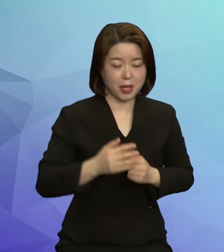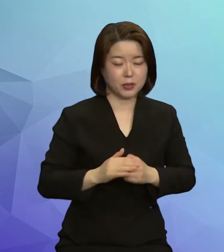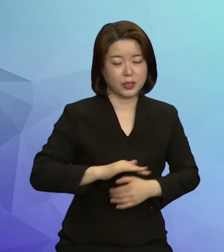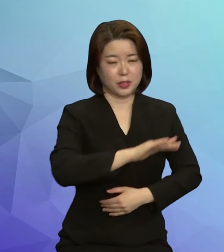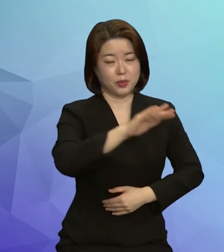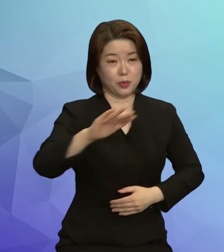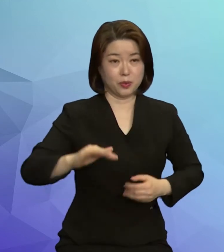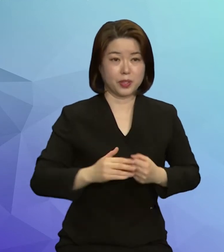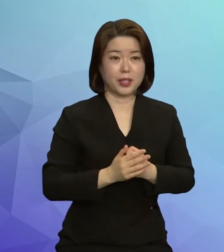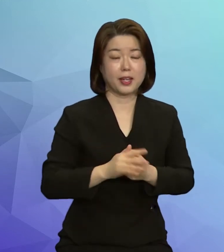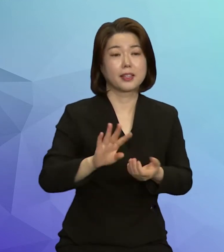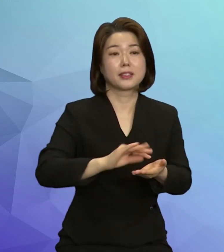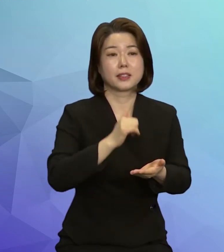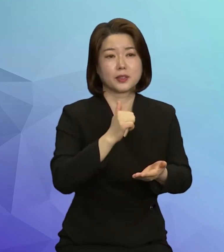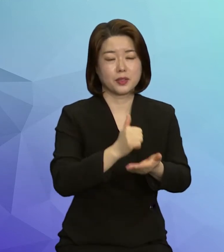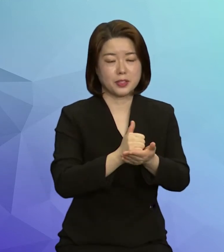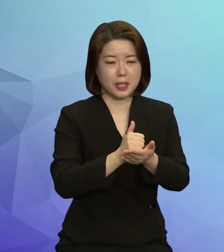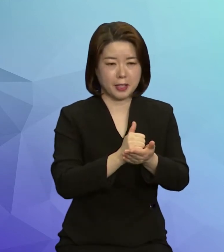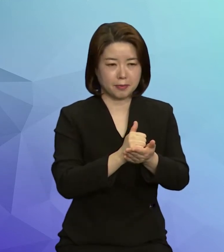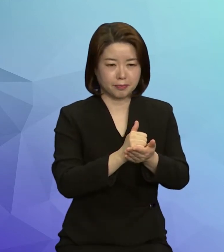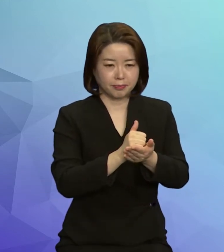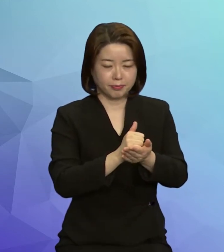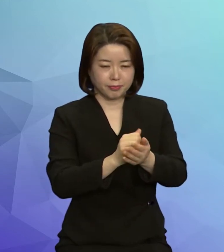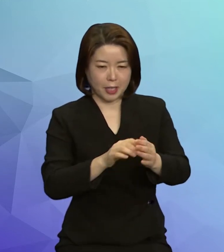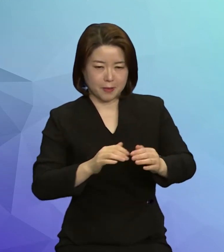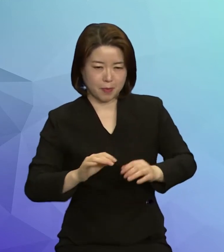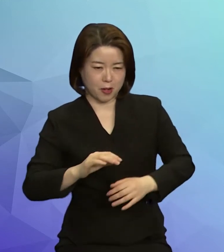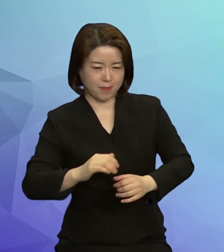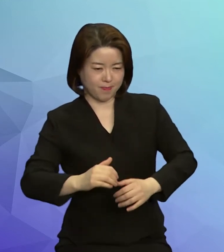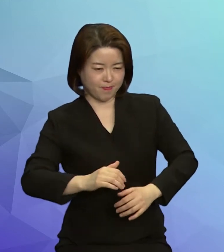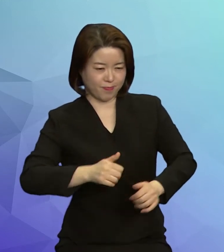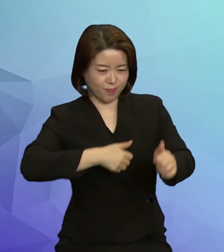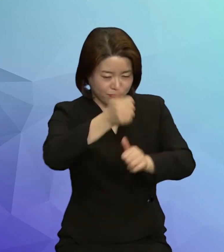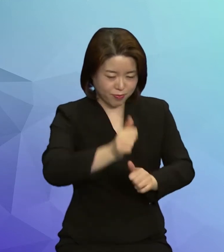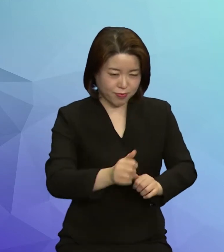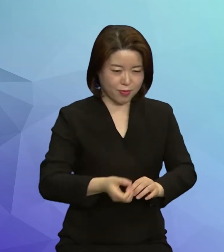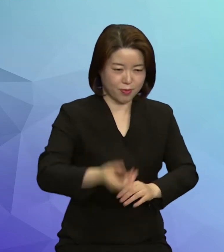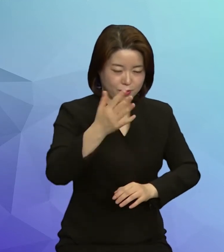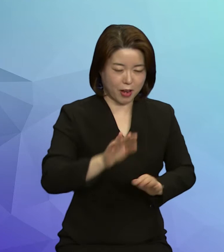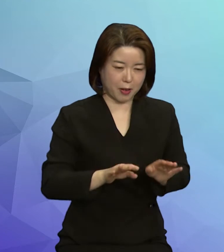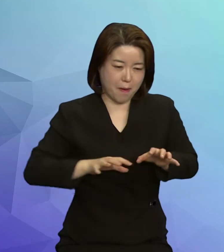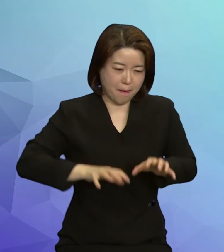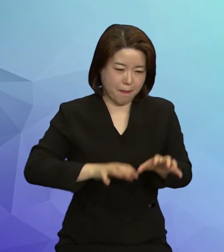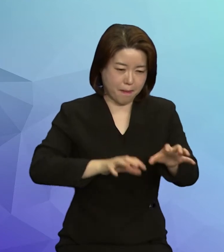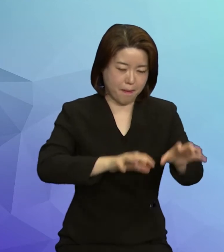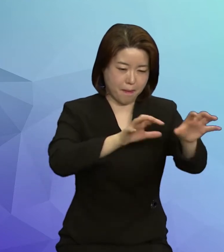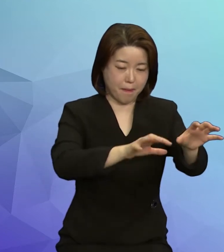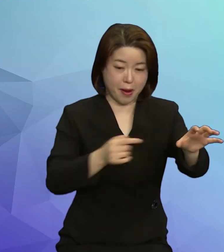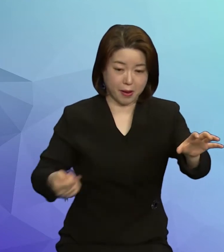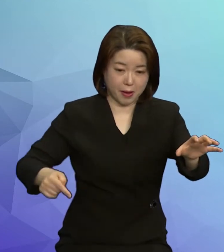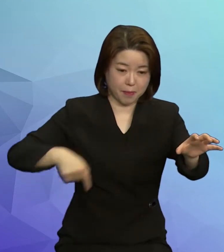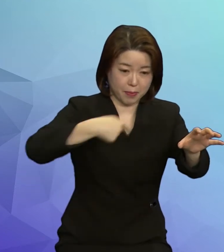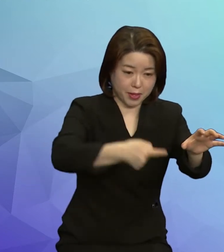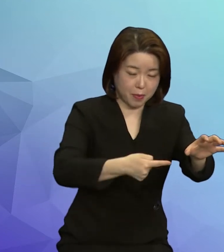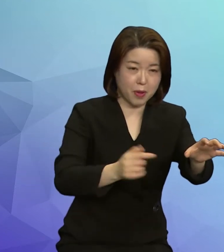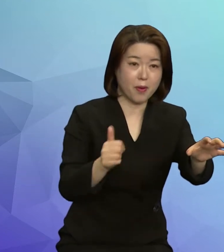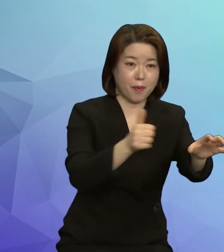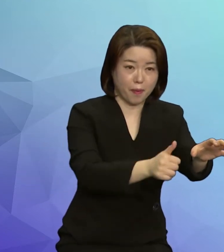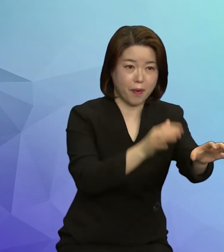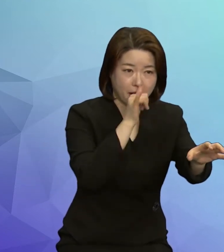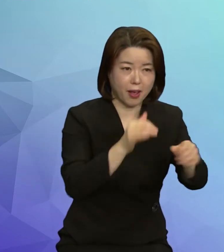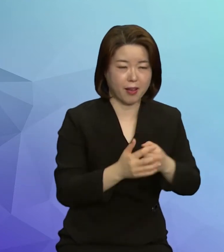사도 바울은 우리가 그리스도의 개선 행렬에 참여한 자라고 했습니다. 14절에